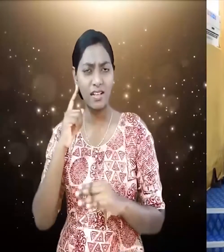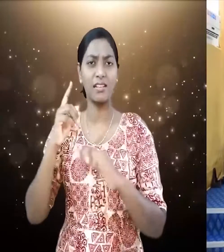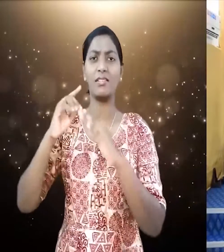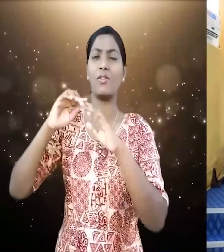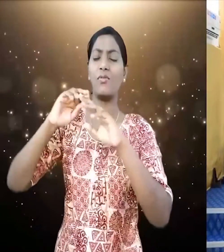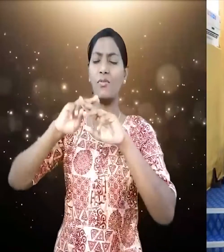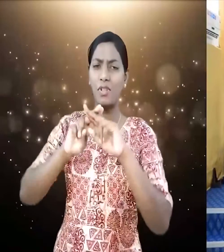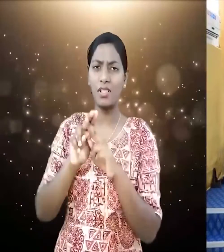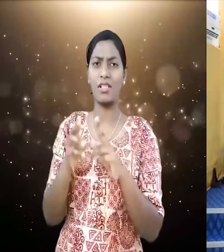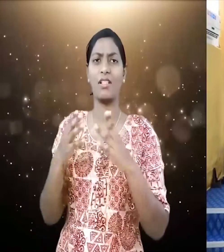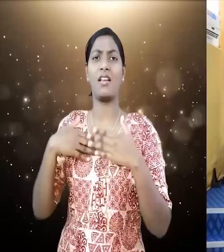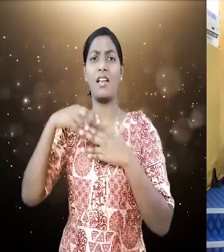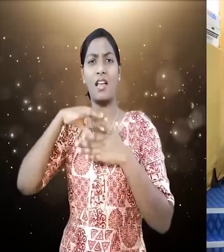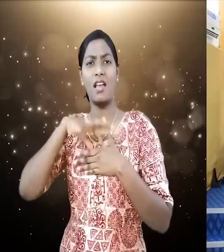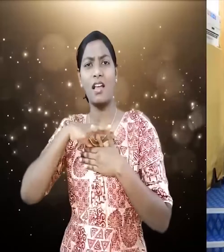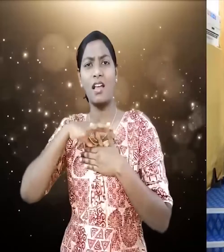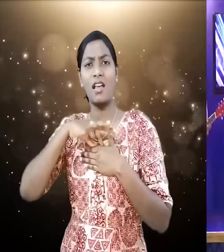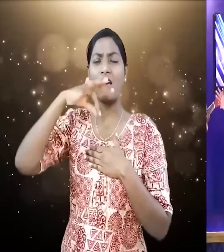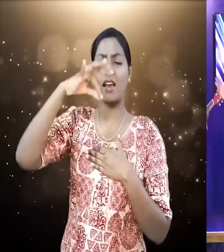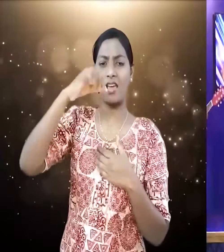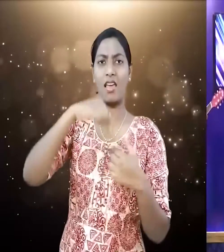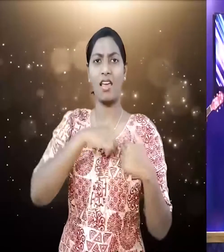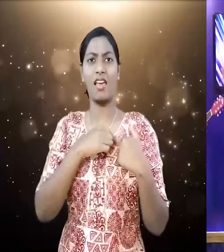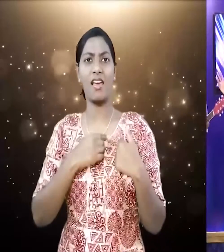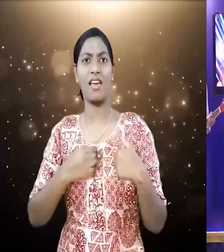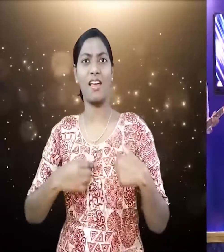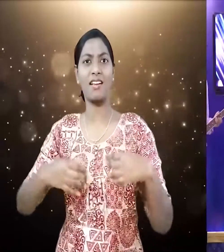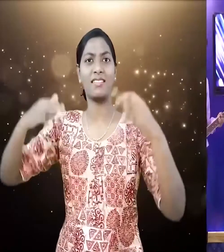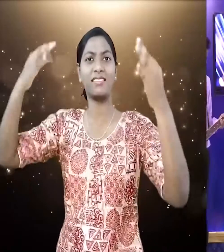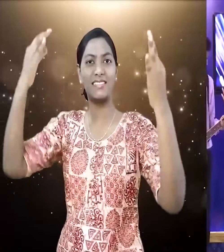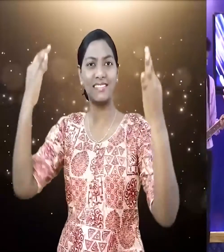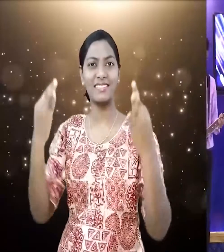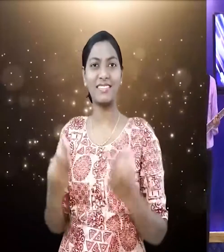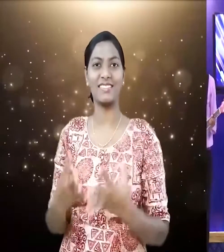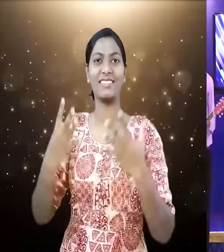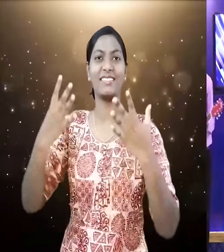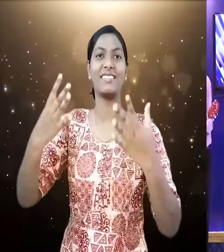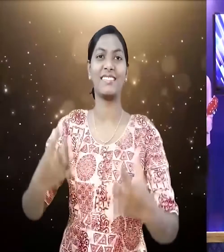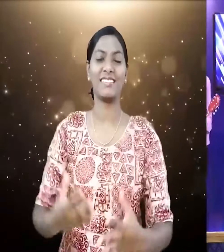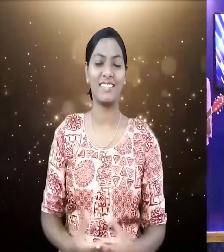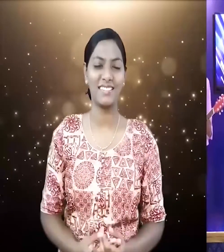सुनूं, आत्मा और मन तू ताजा करे,